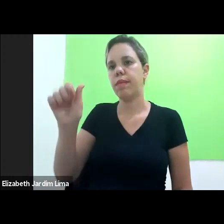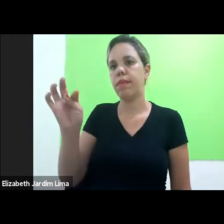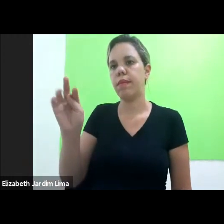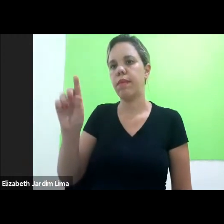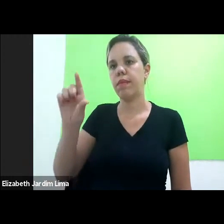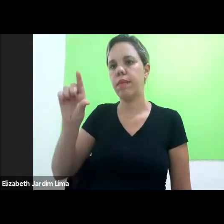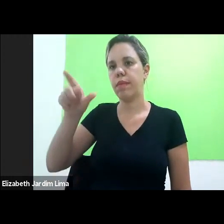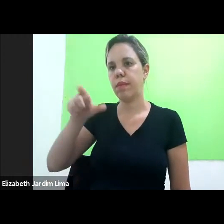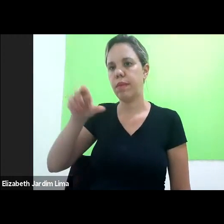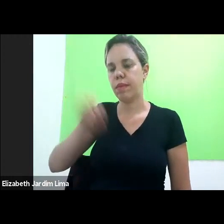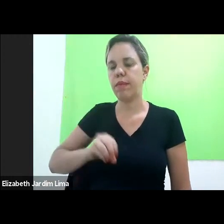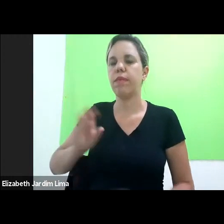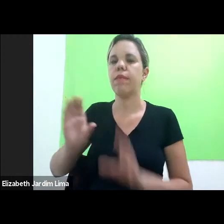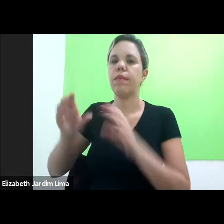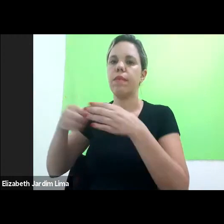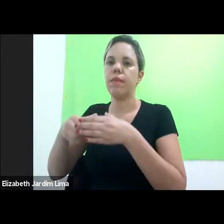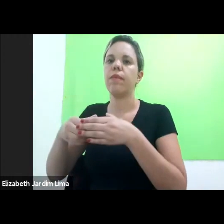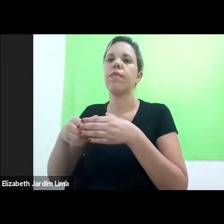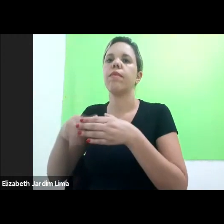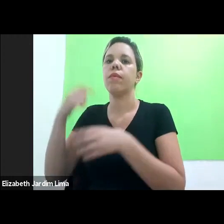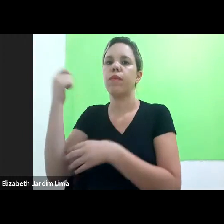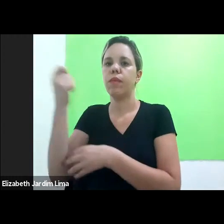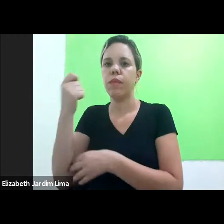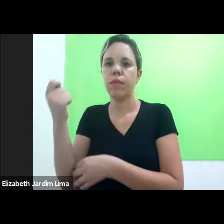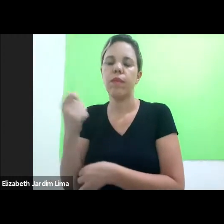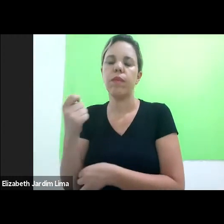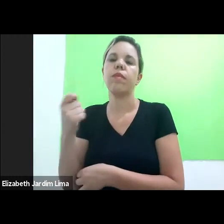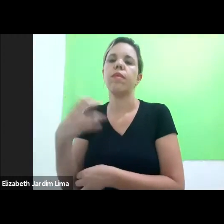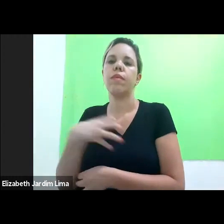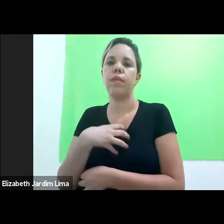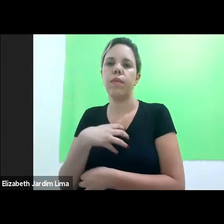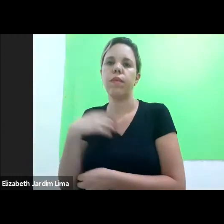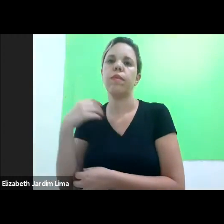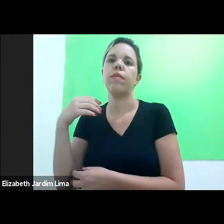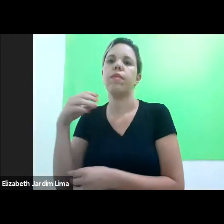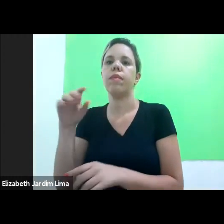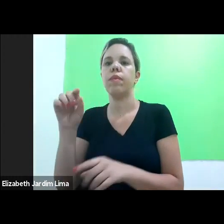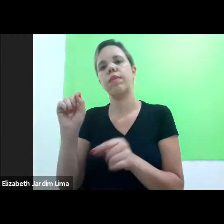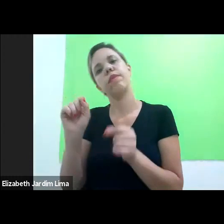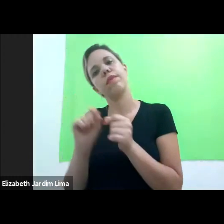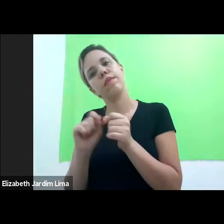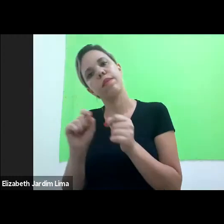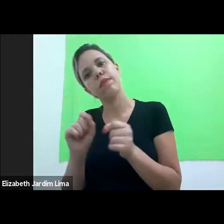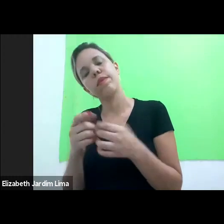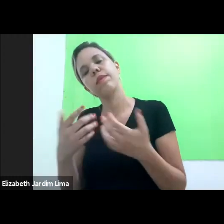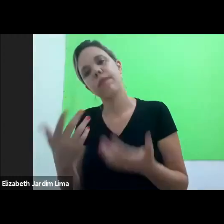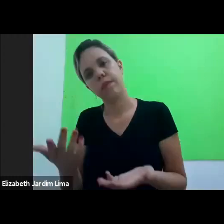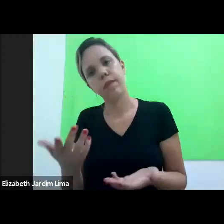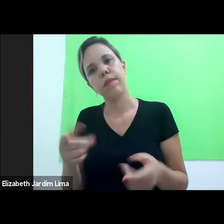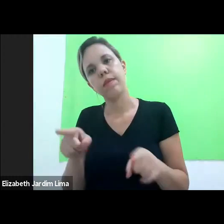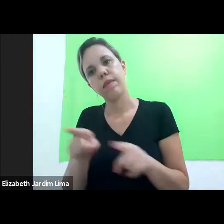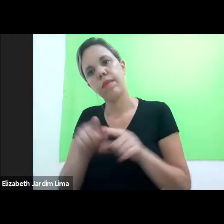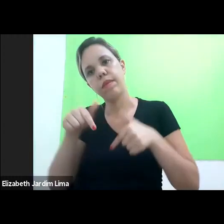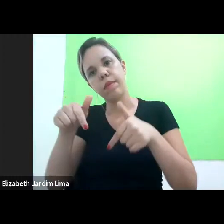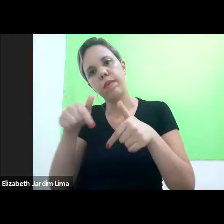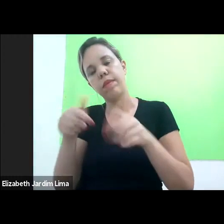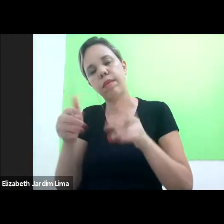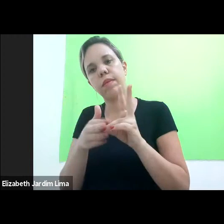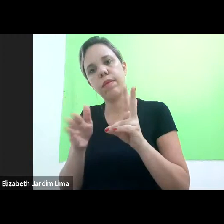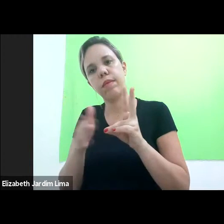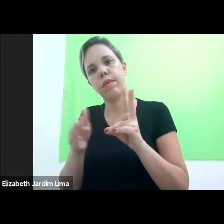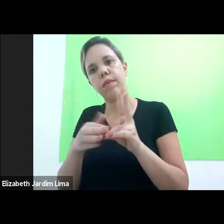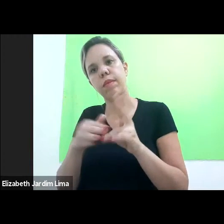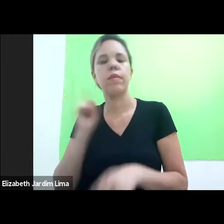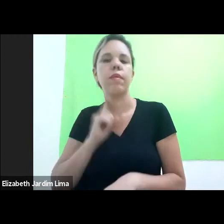tradicionalmente o território no extremo sul do estado da Bahia, então eu sou da Bahia. Também a Pataxó no estado de Minas